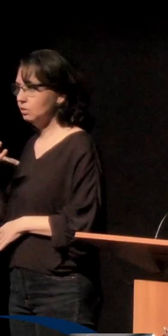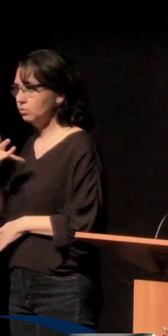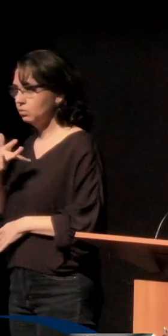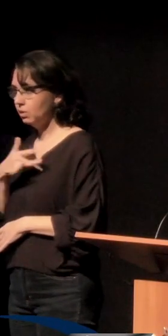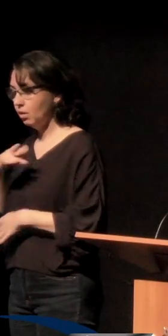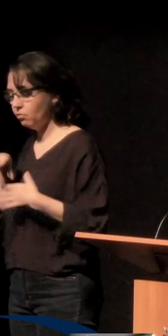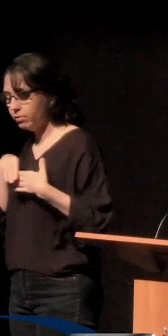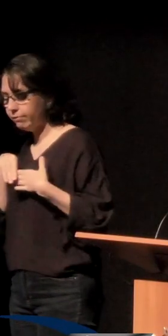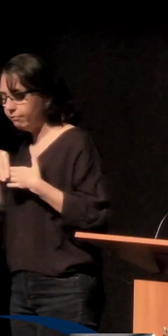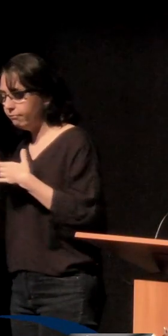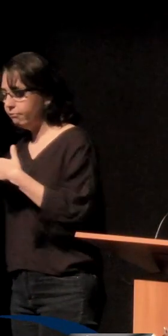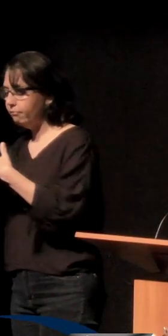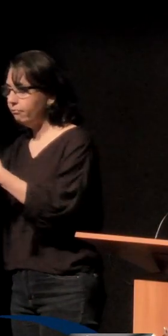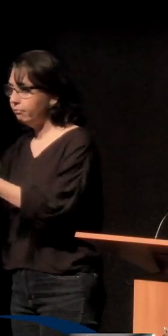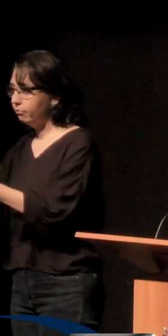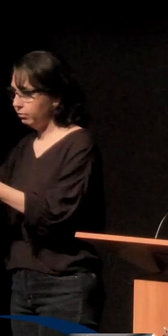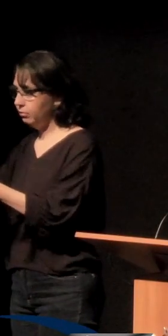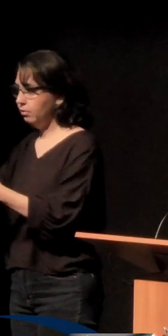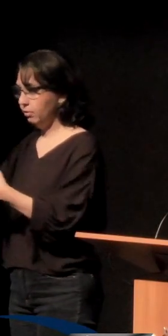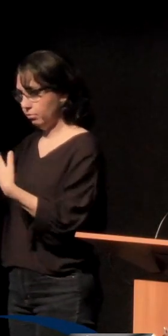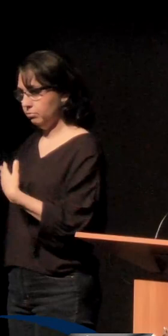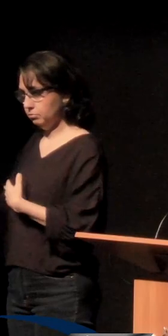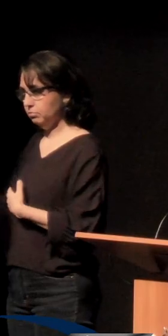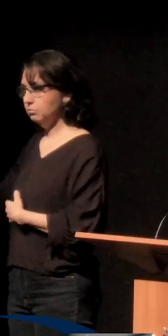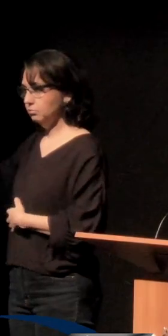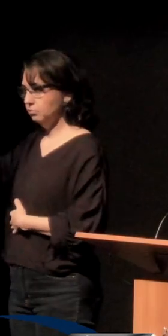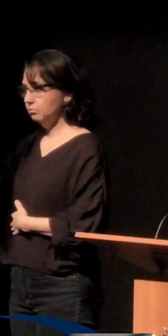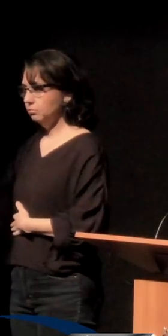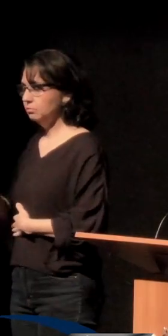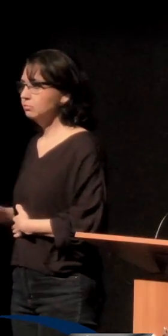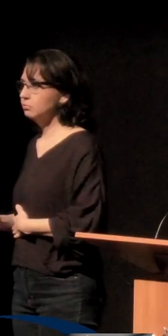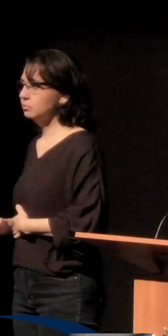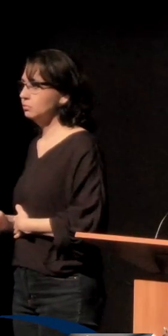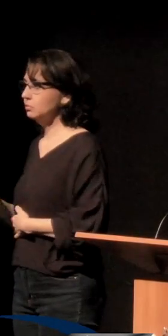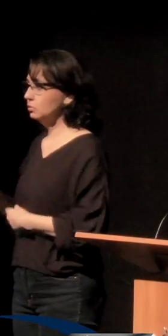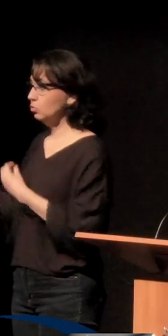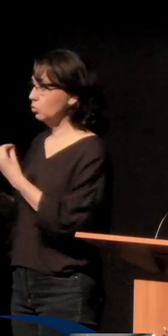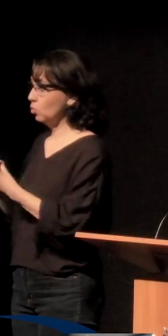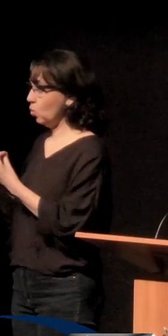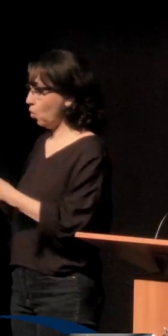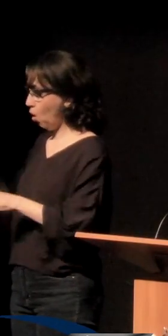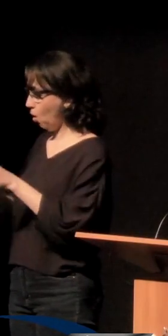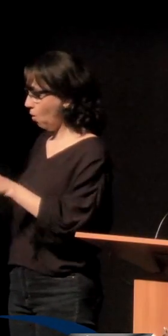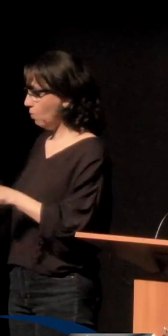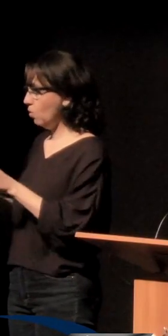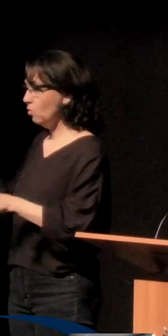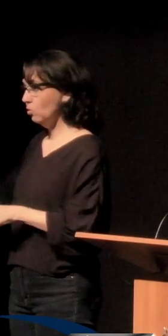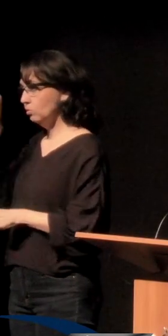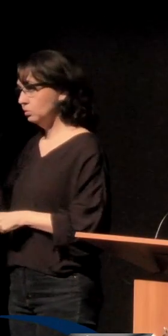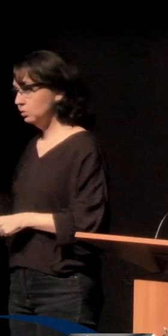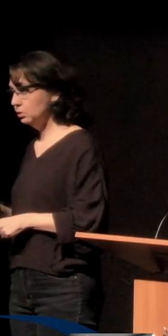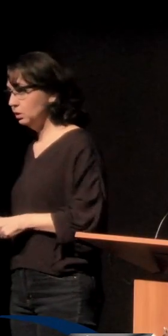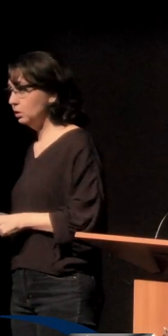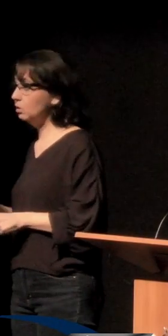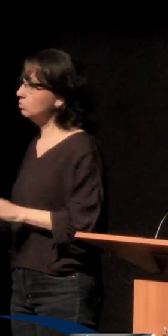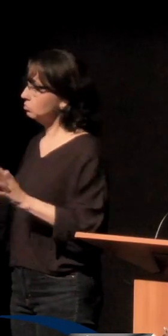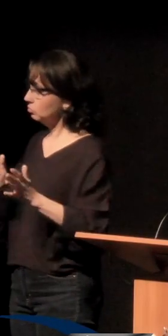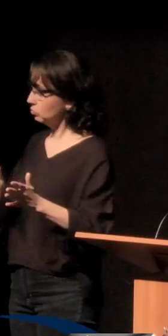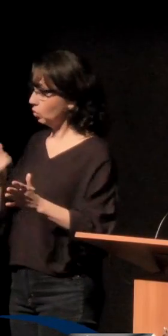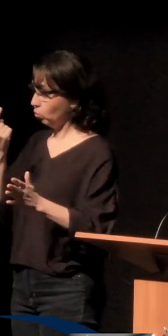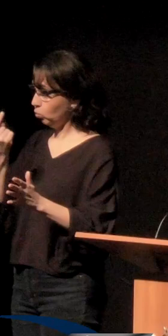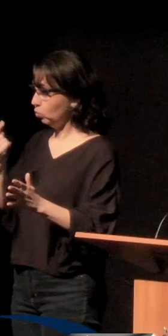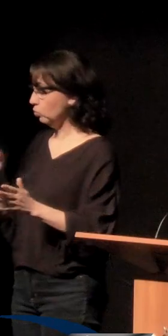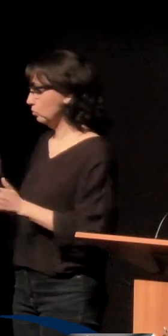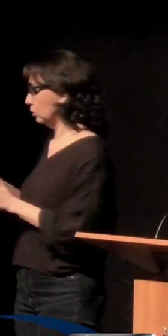de da alimentação saudável do nosso país né a gente tem o guia para população brasileira e o guia alimentar para crianças brasileiras menores de 2 anos